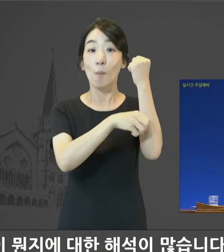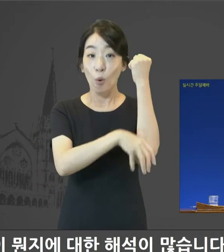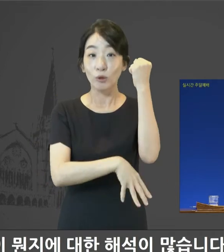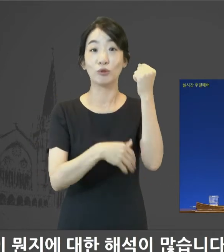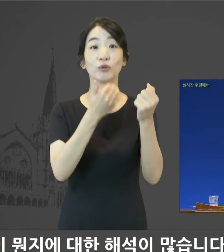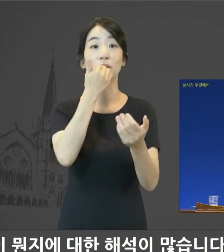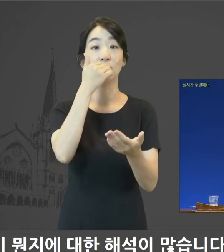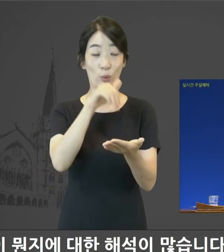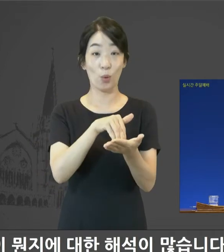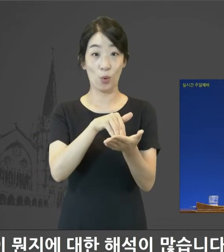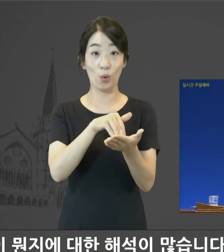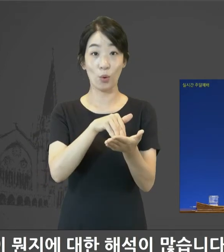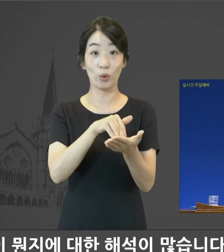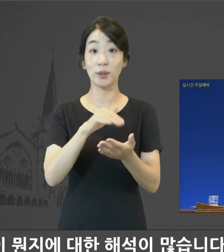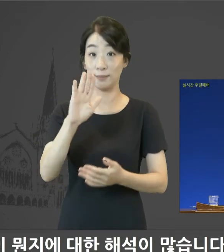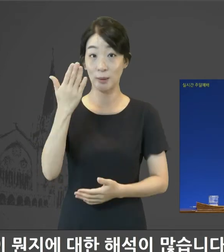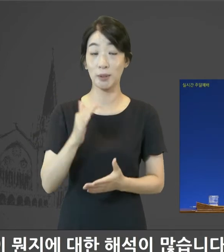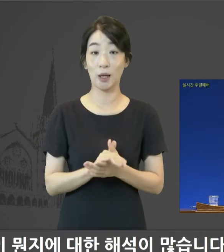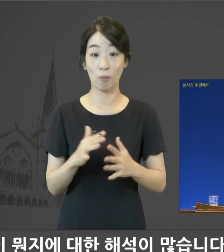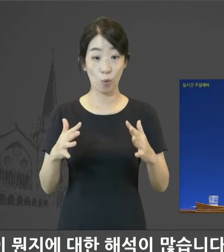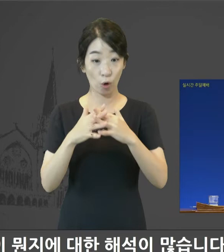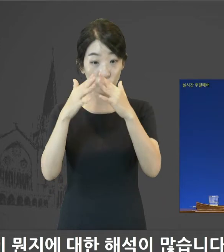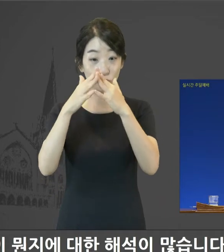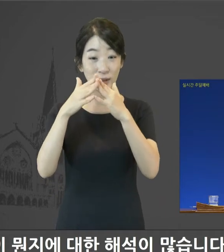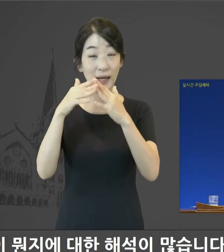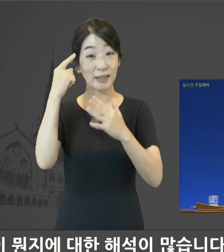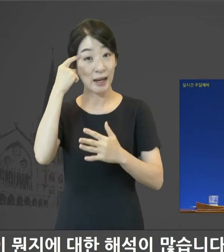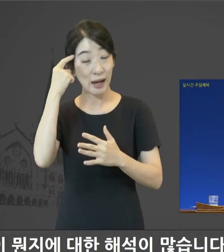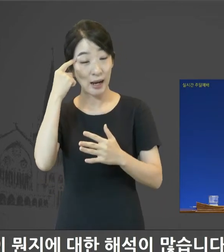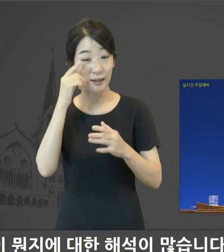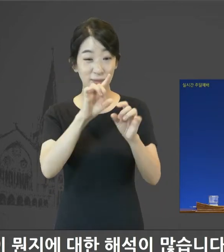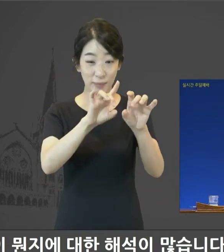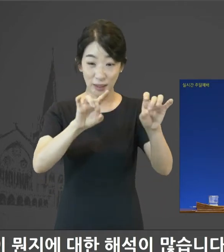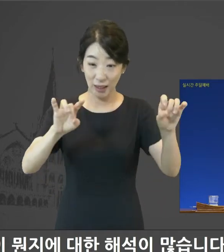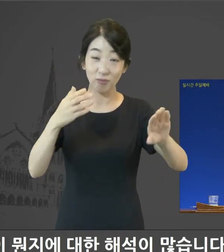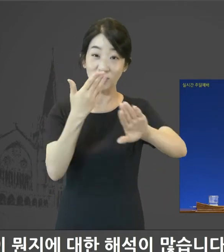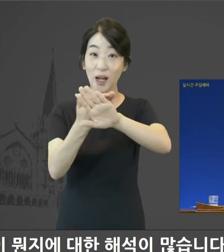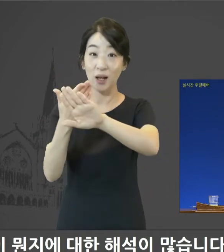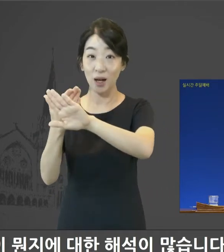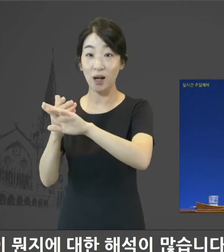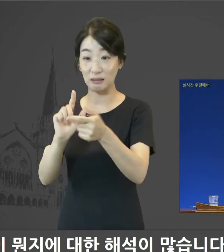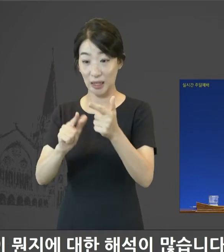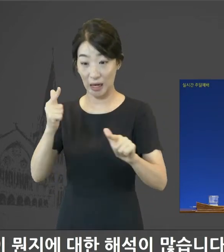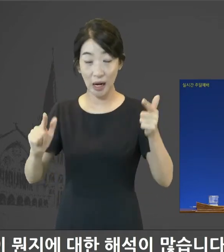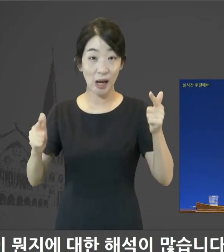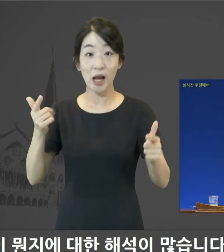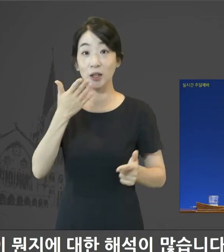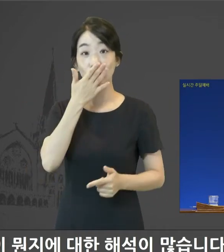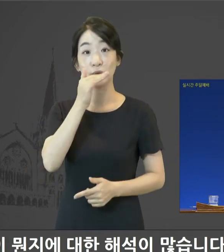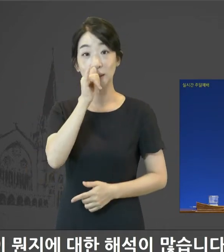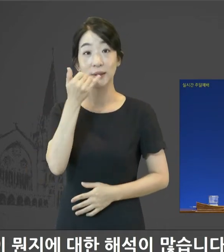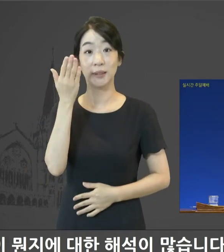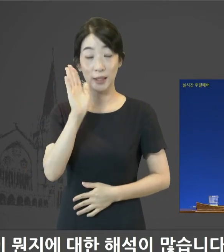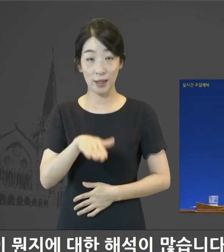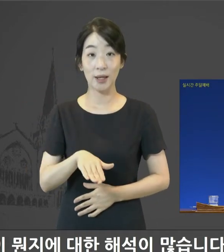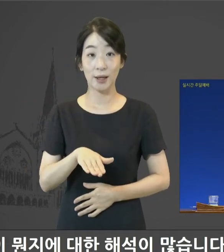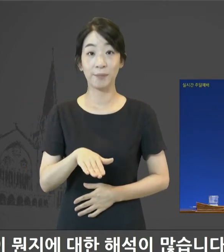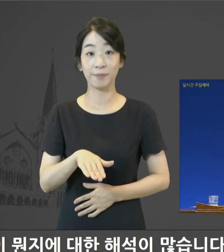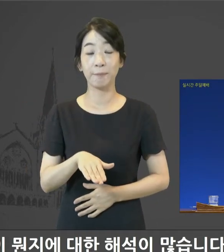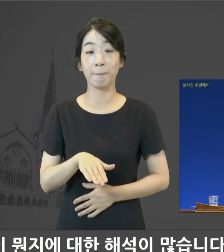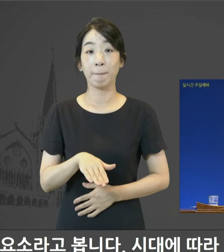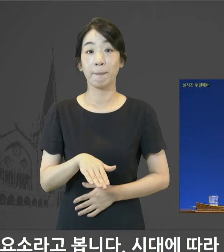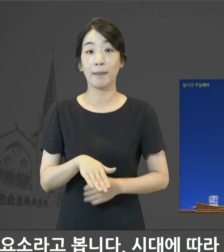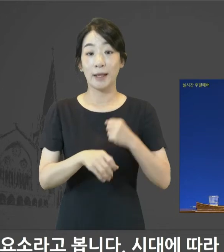시대에 따라 좀 다를 수 있고요, 건축자의 생각에 따라 좀 다를 수 있습니다. 그런데 건물이 세워지는데 결정적인 역할을 한 것,